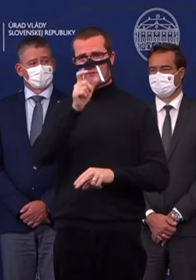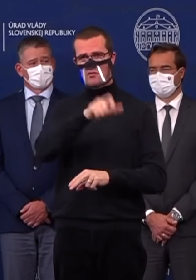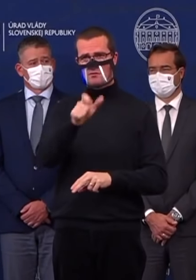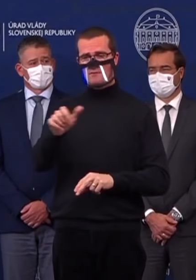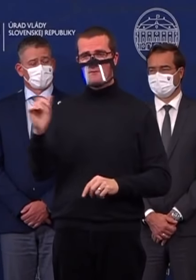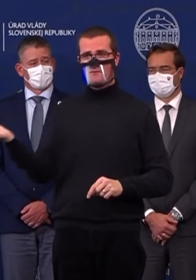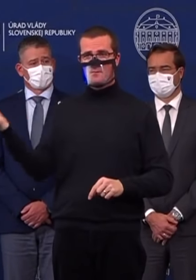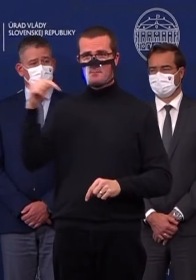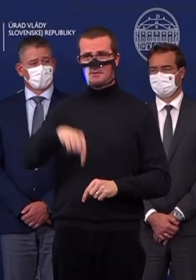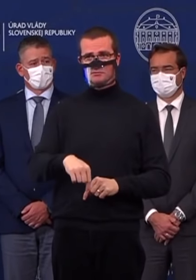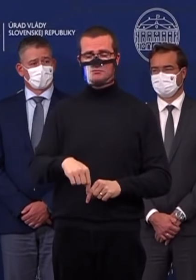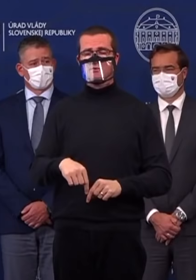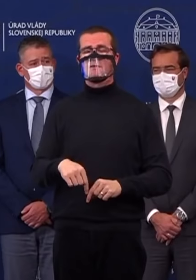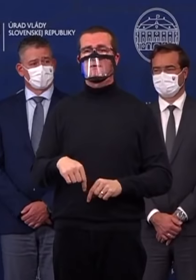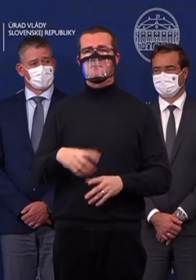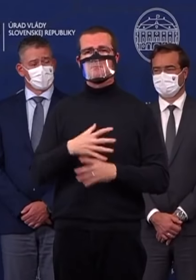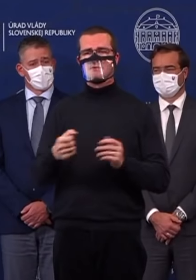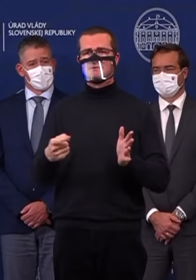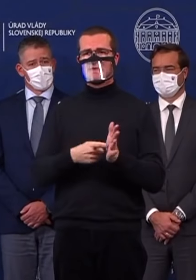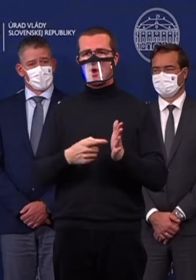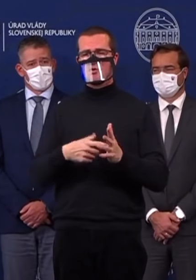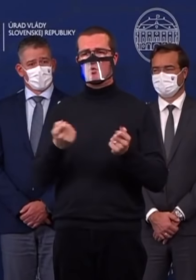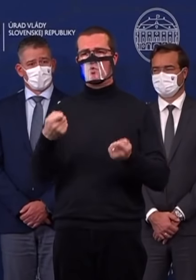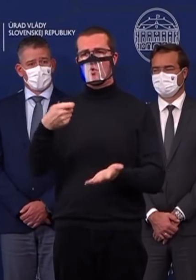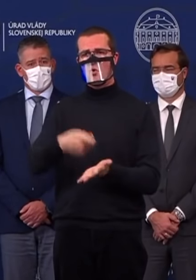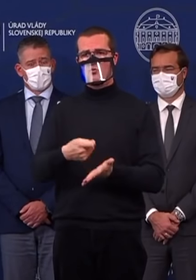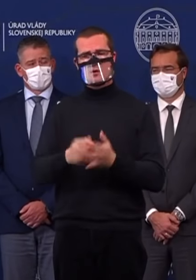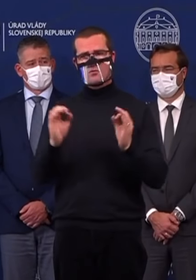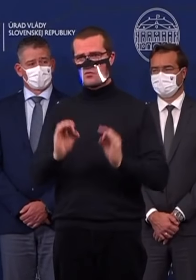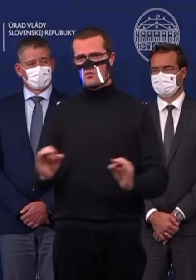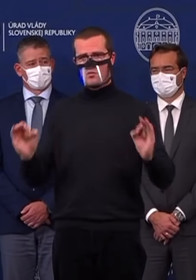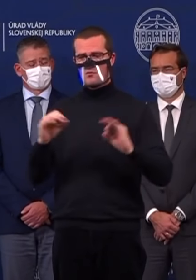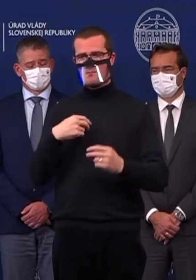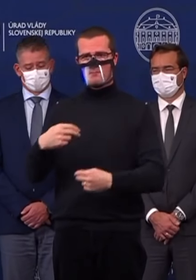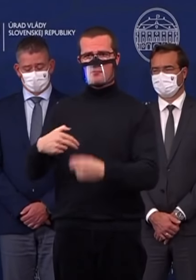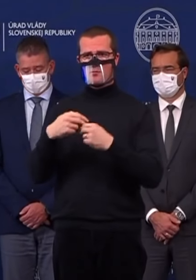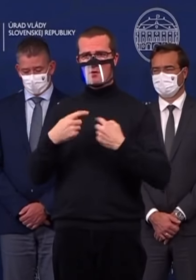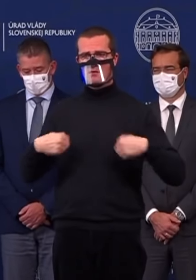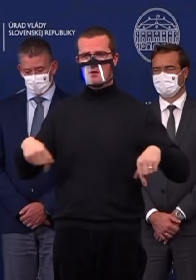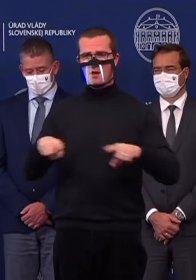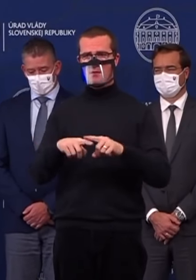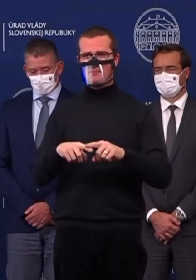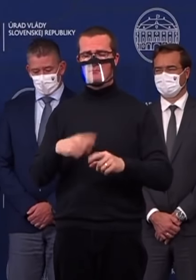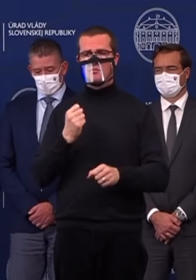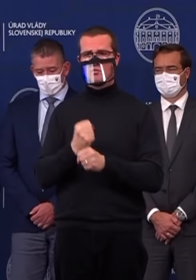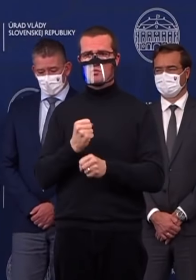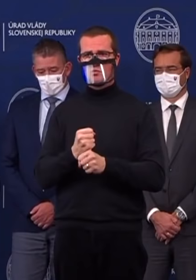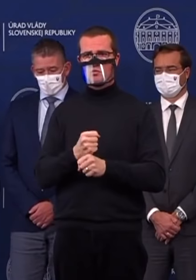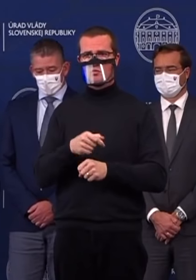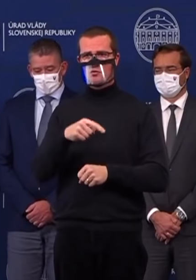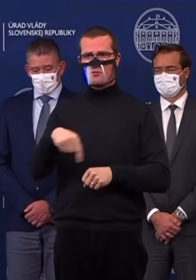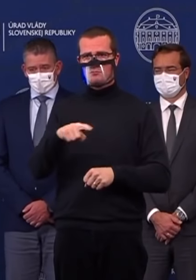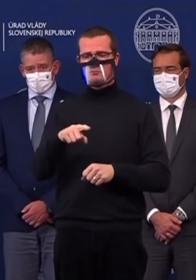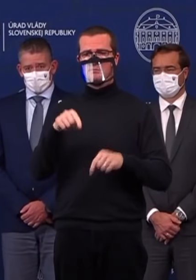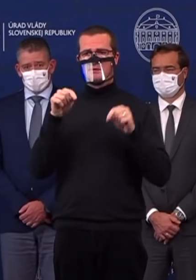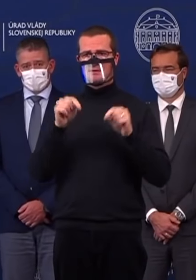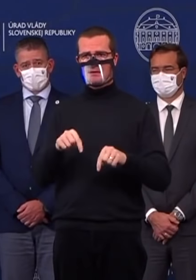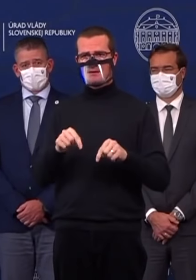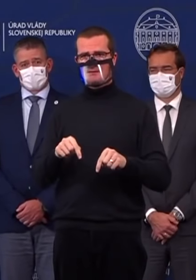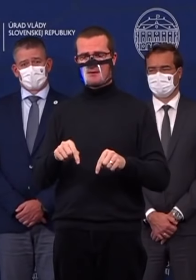prišli a bez nároku na akýkoľvek honorár nám pomáhali urobiť